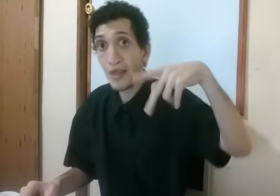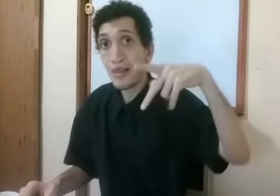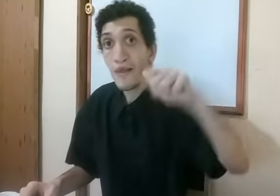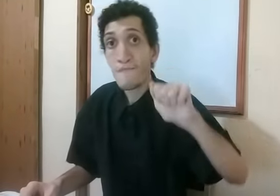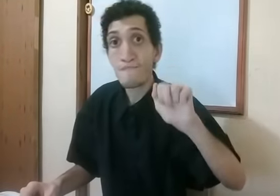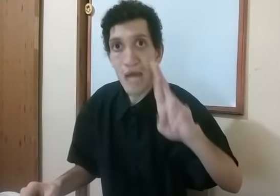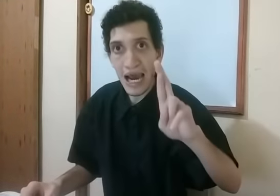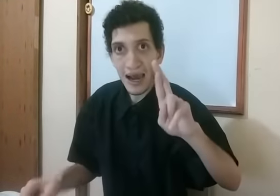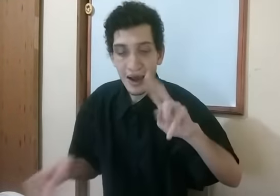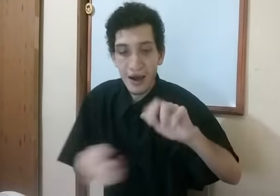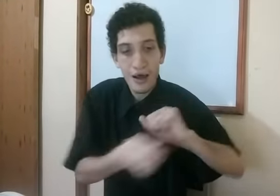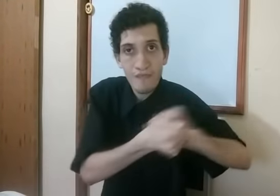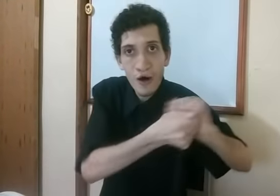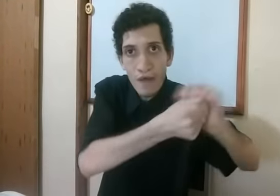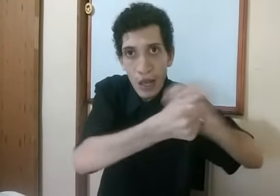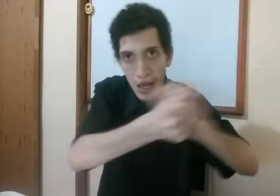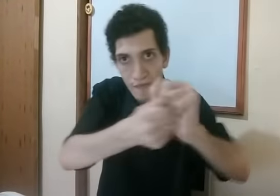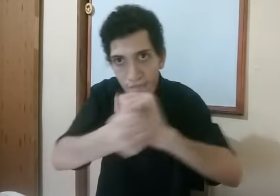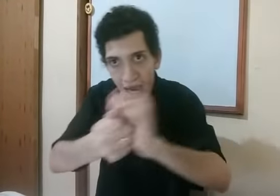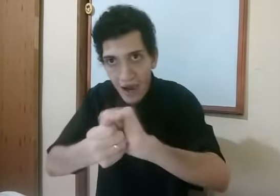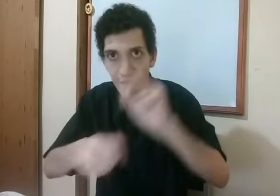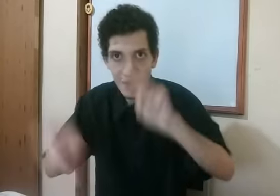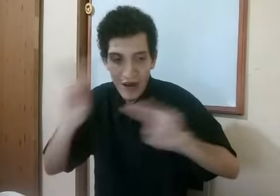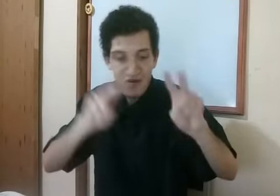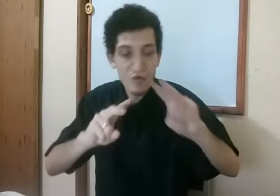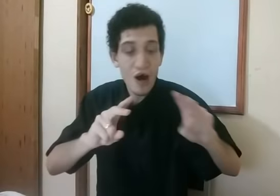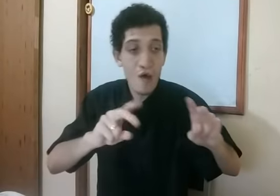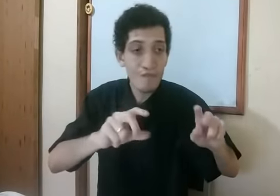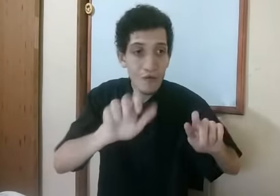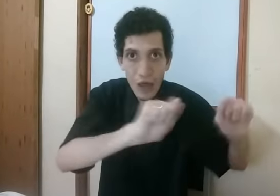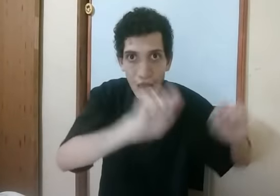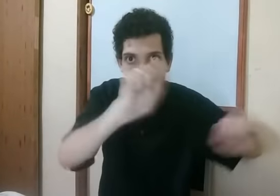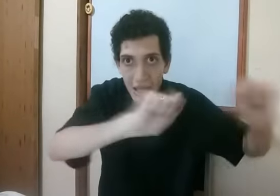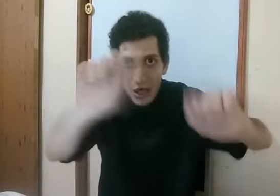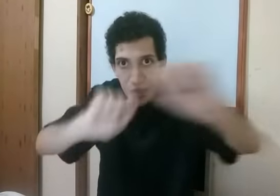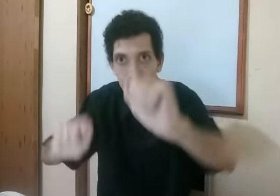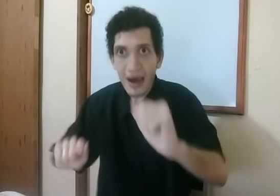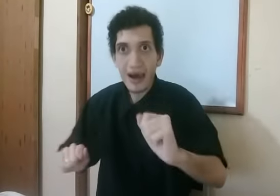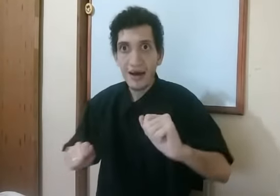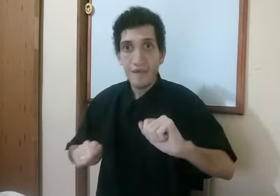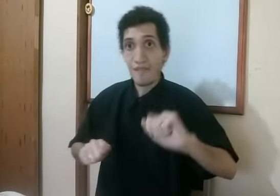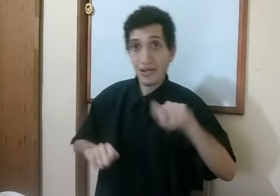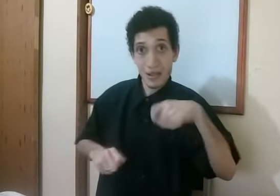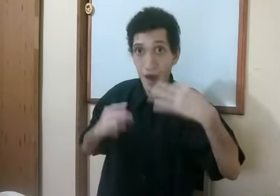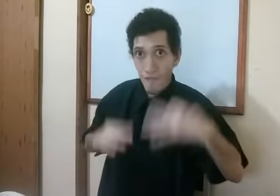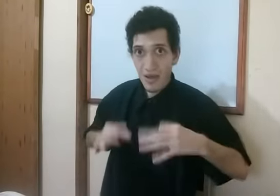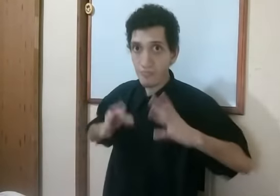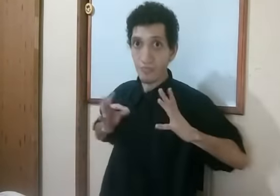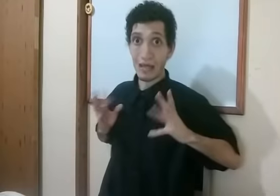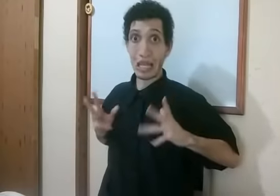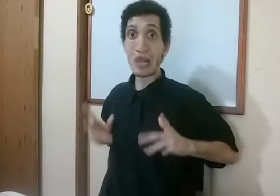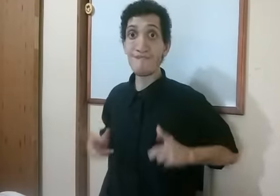Limpar. Posso falar limpar, porque é mais visual. Posso falar limpar. Mas sinal mesmo,